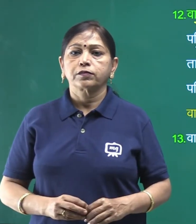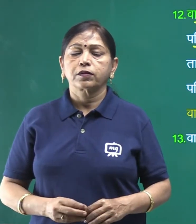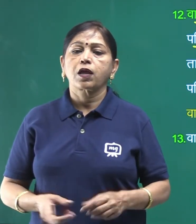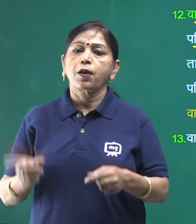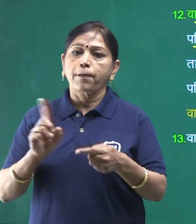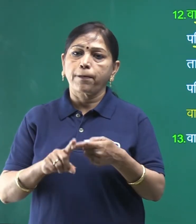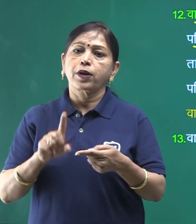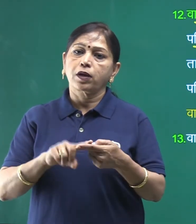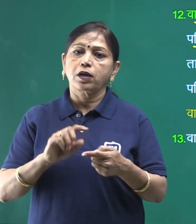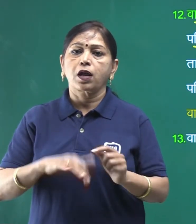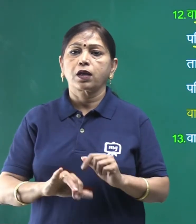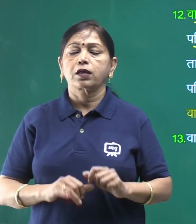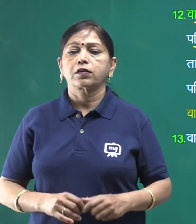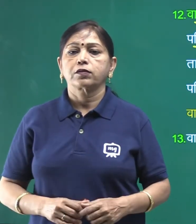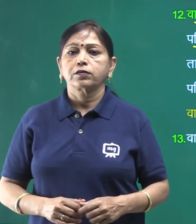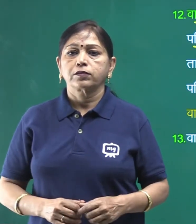परिघटना है।